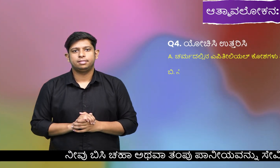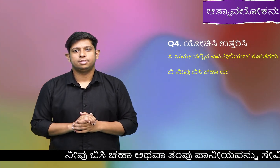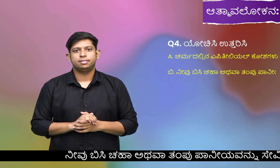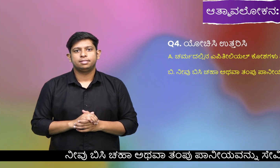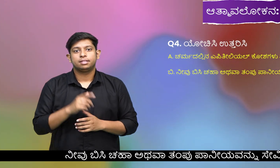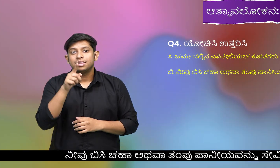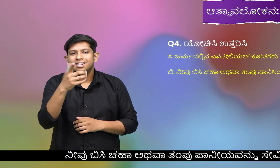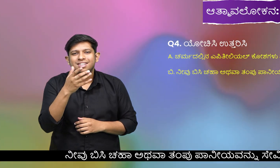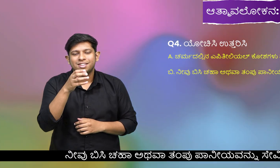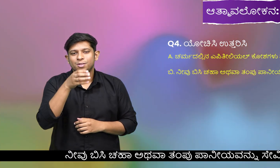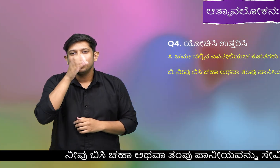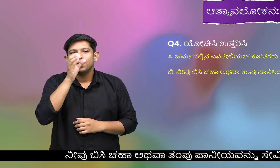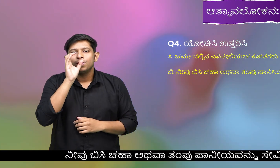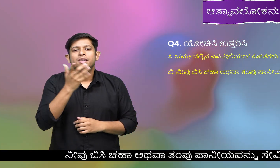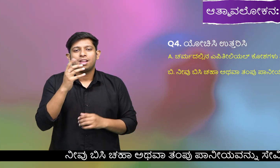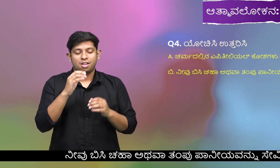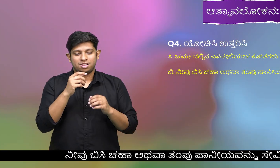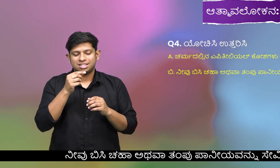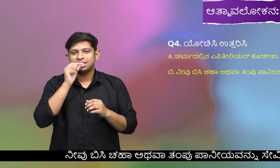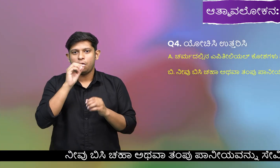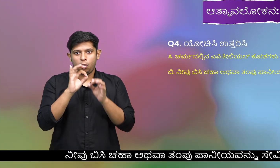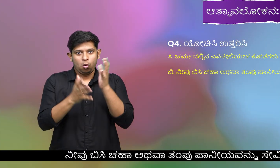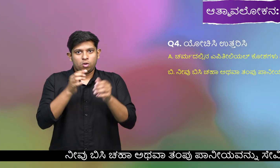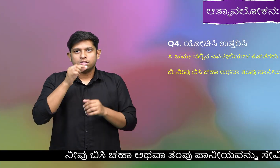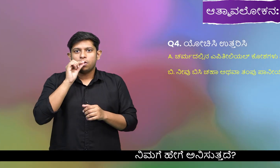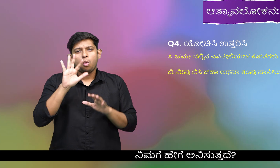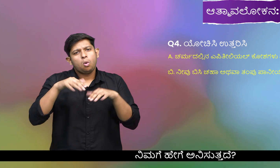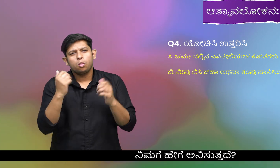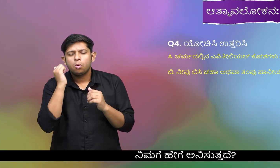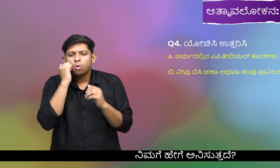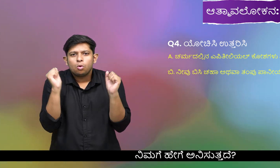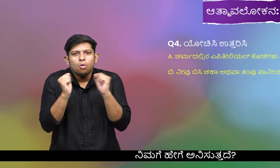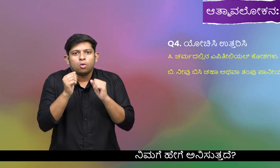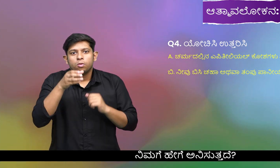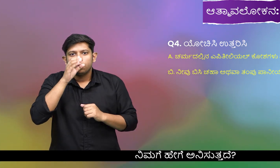ನೀವು ಬಿಸಿ ಚಹಾ ಅಥವಾ ತಂಪು ಪಾನೀಯವನ್ನು ಸೇವಿಸಿದರೆ ನಿಮಗೆ ಹೇಗೆ ಅನಿಸುತ್ತದೆ?